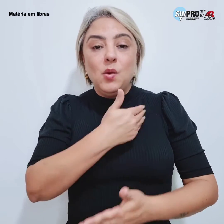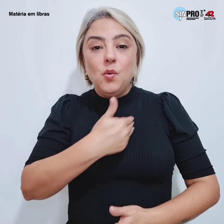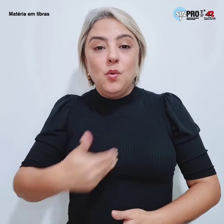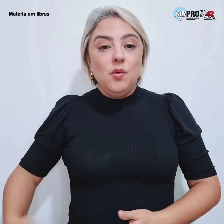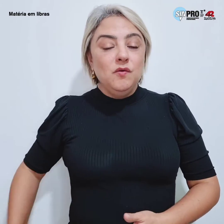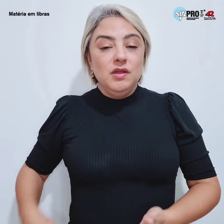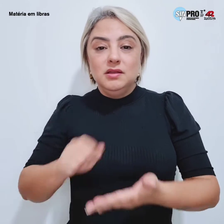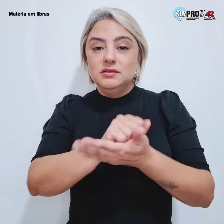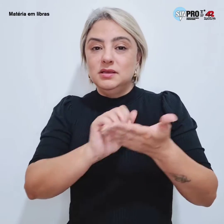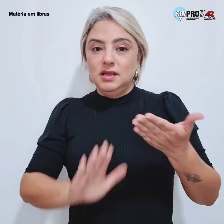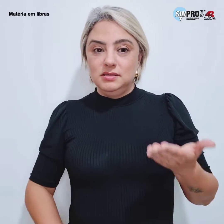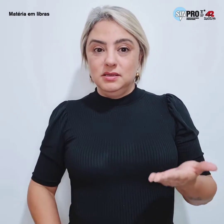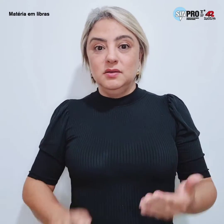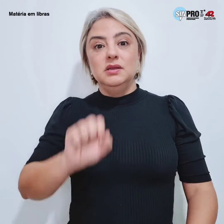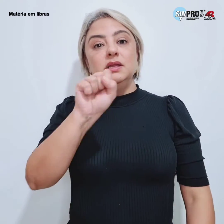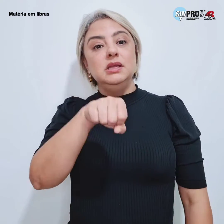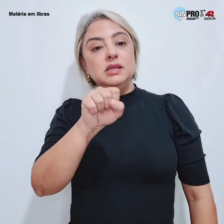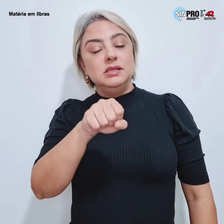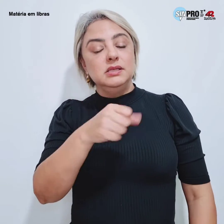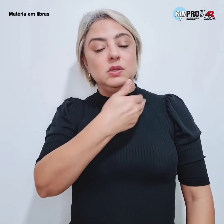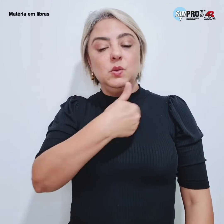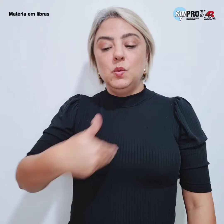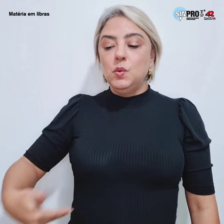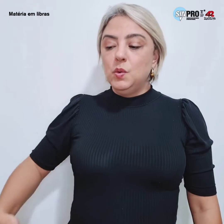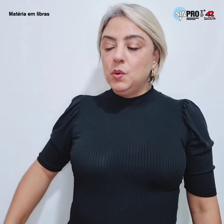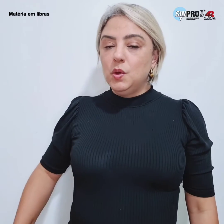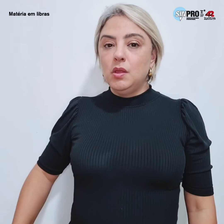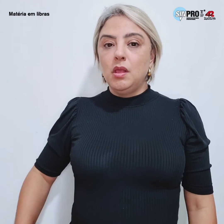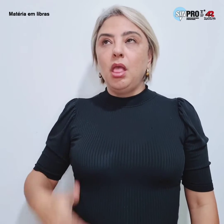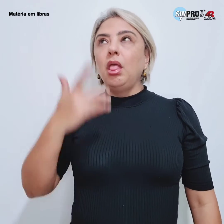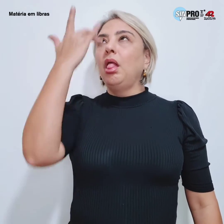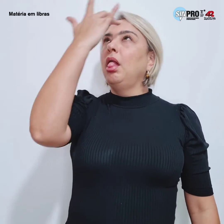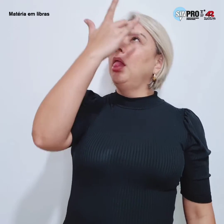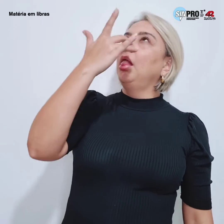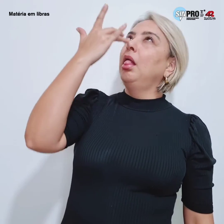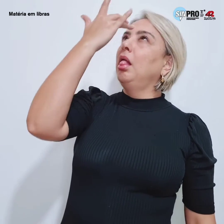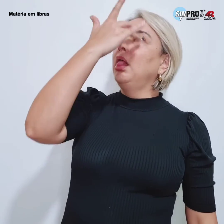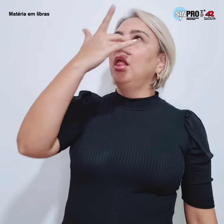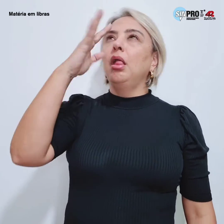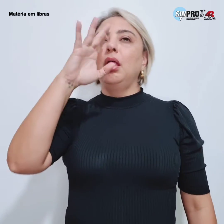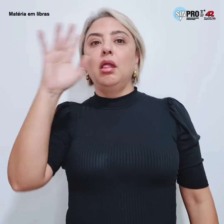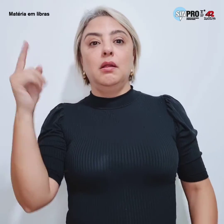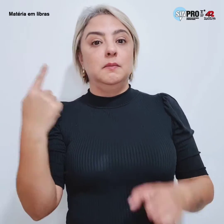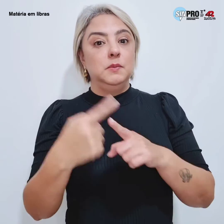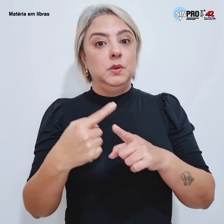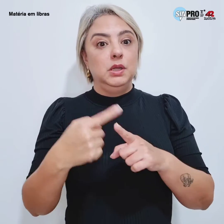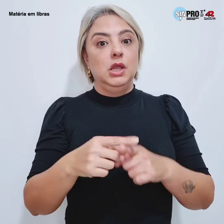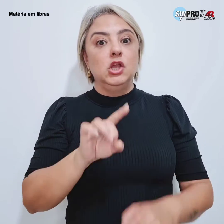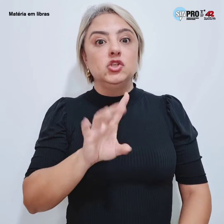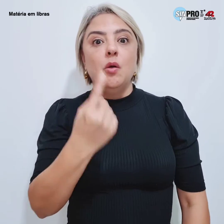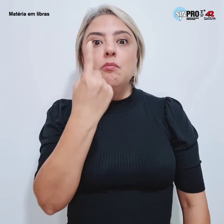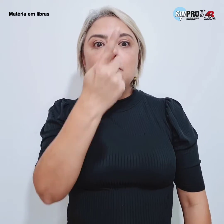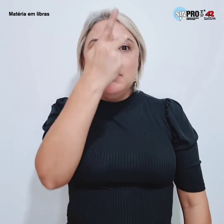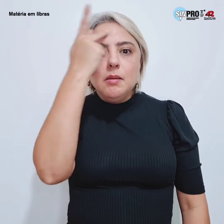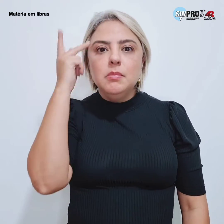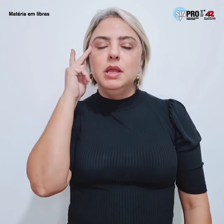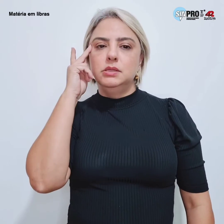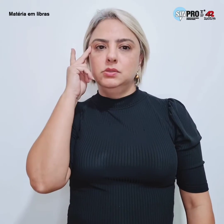ações, e sim um governo de alucinações, porque só uma pessoa nessa condição